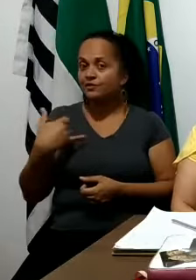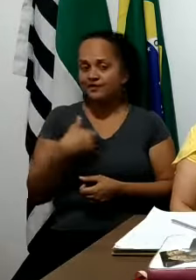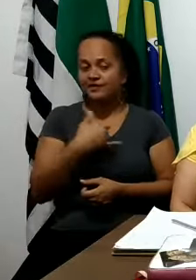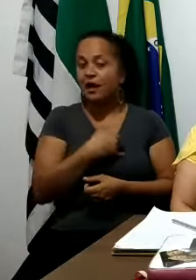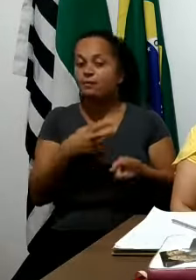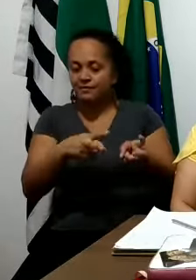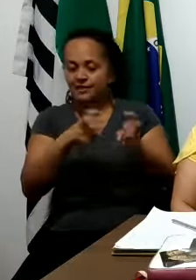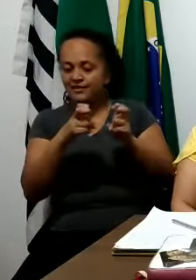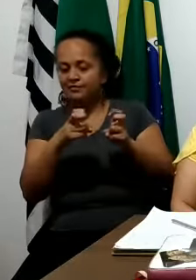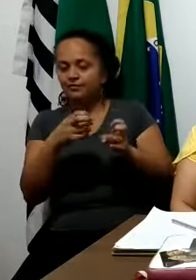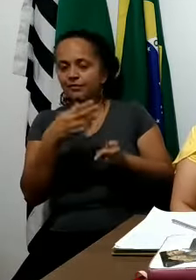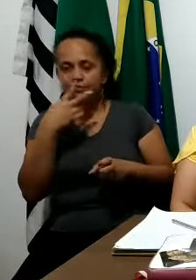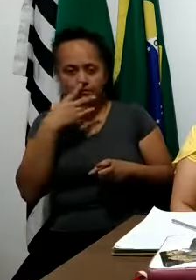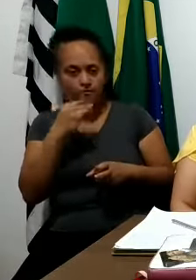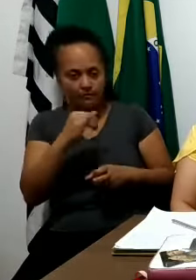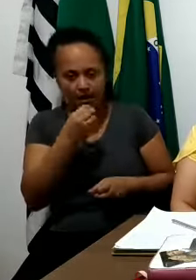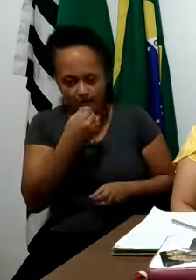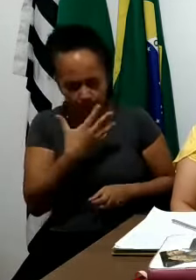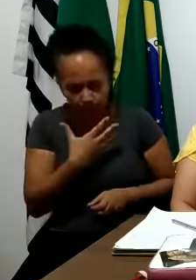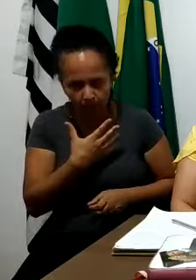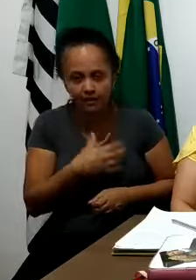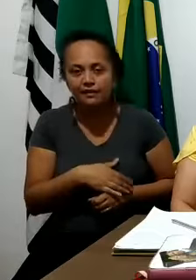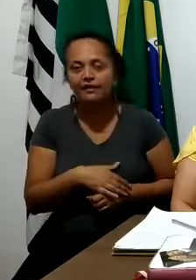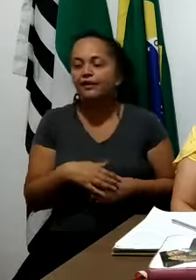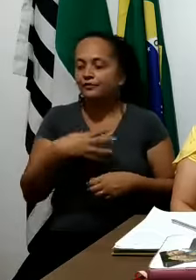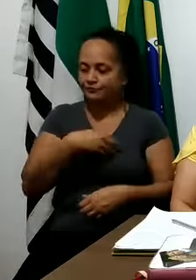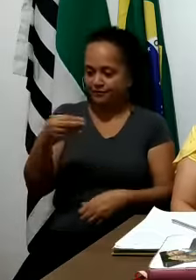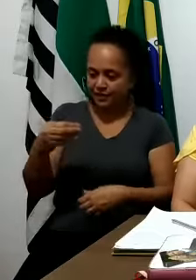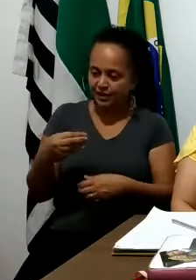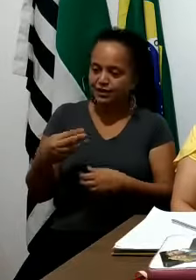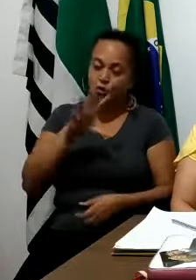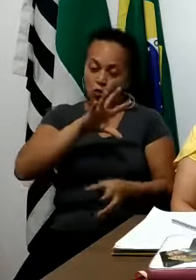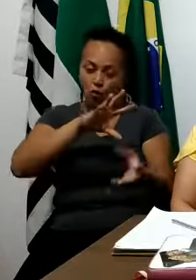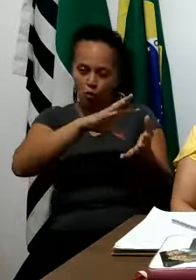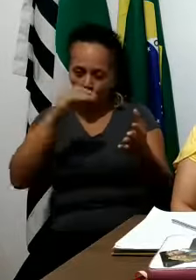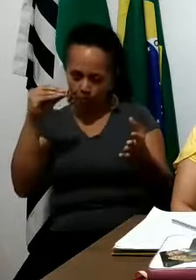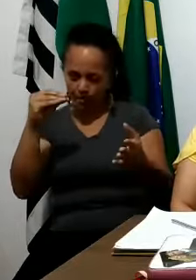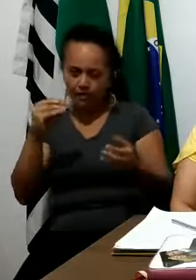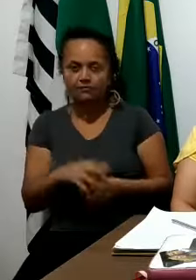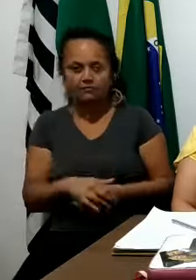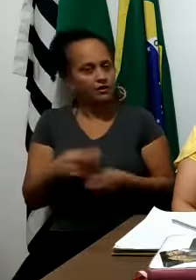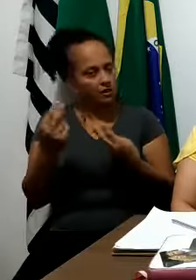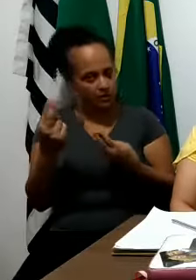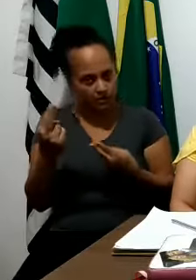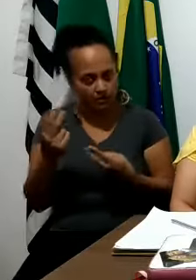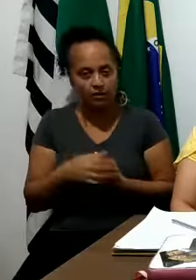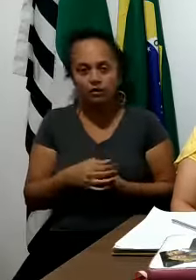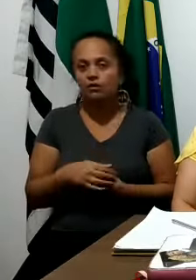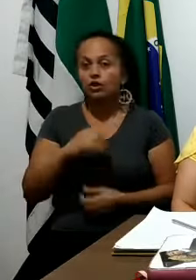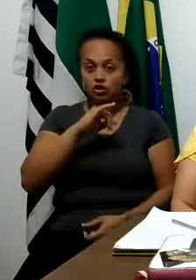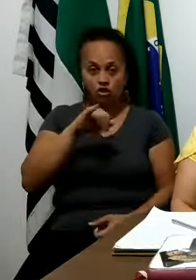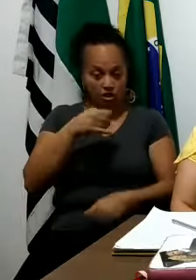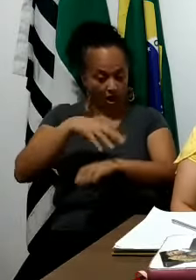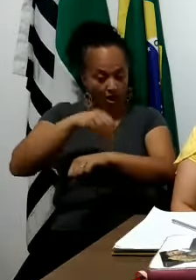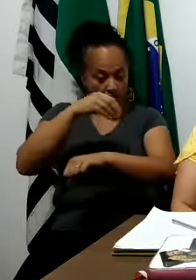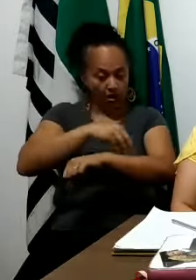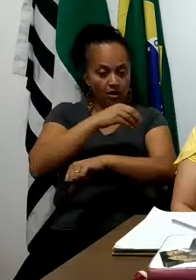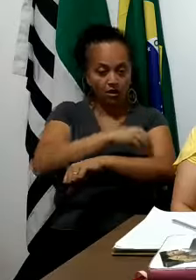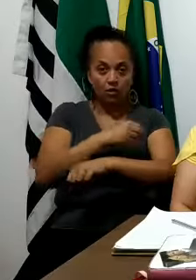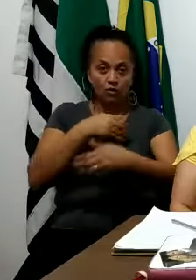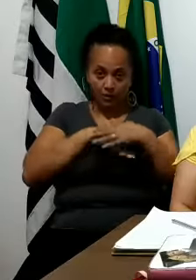era repetido. Jacó guardava em seu coração e repetia aos filhos. Guardava em seu coração e repetia.